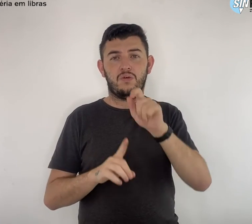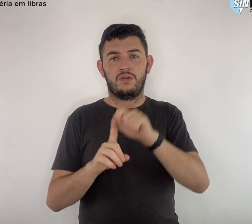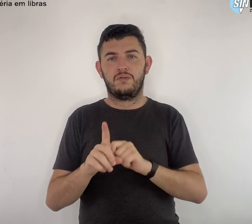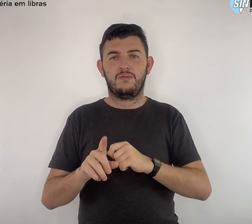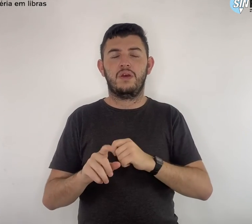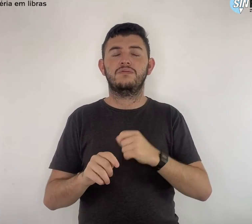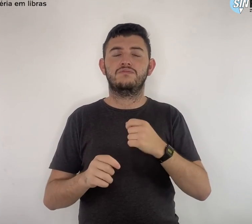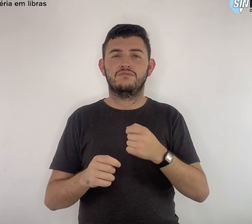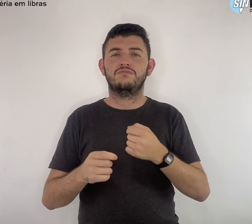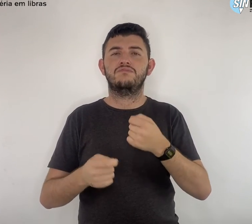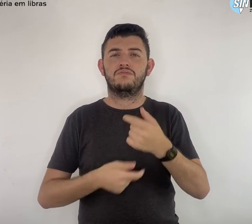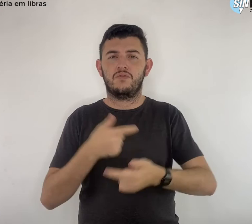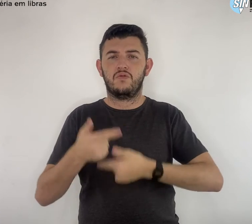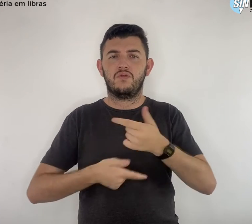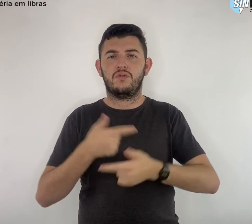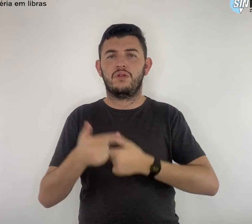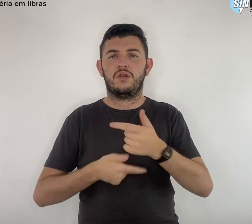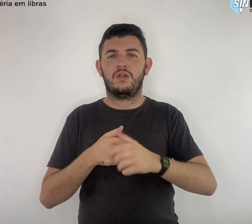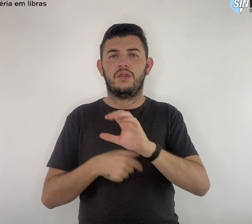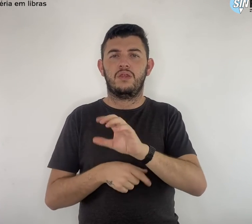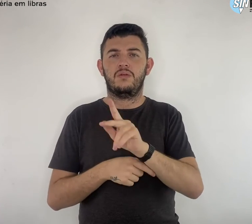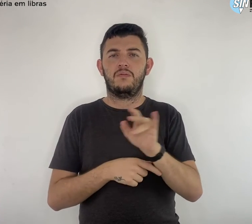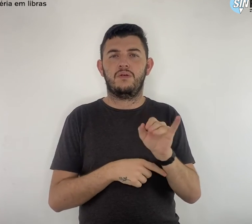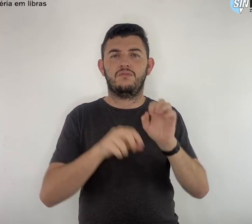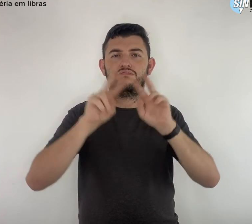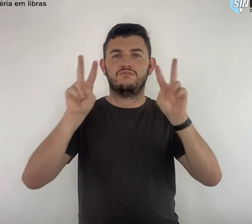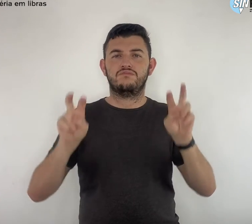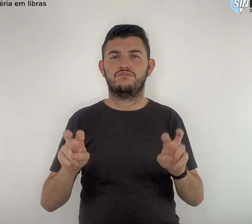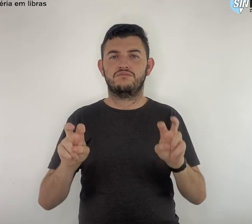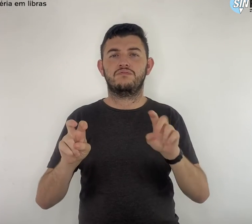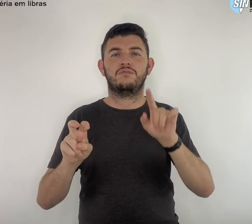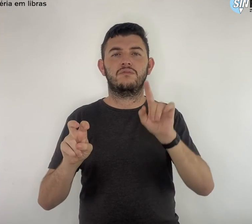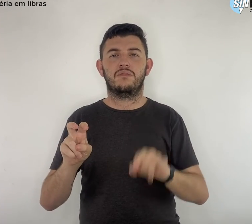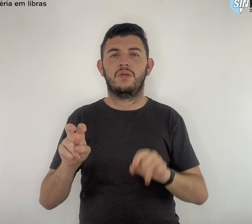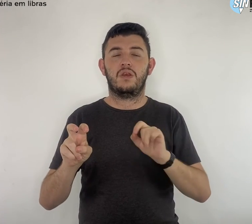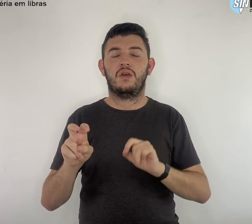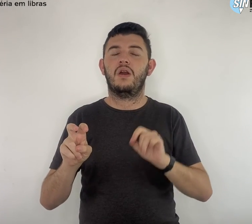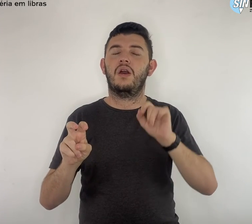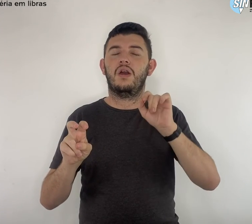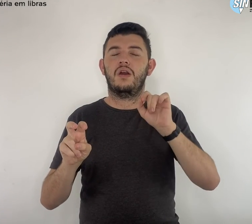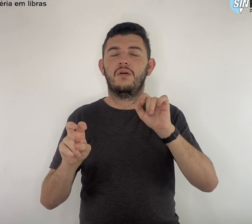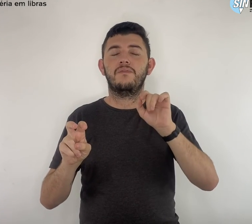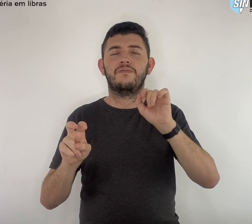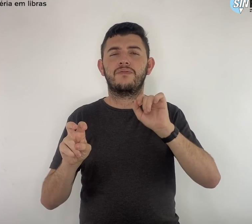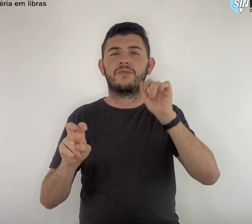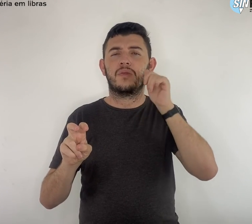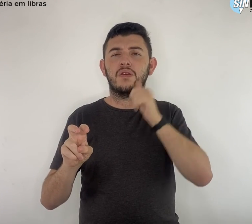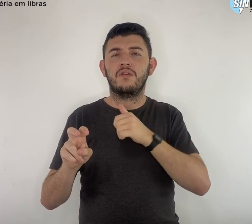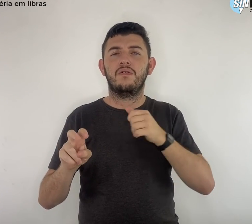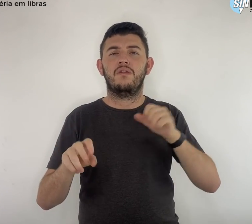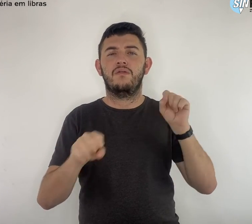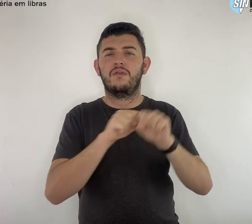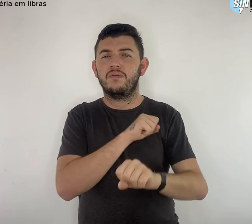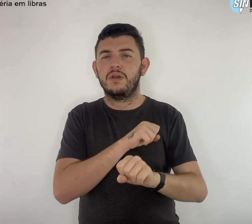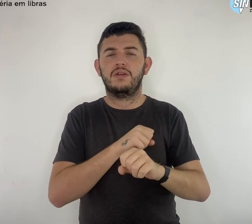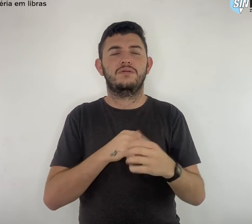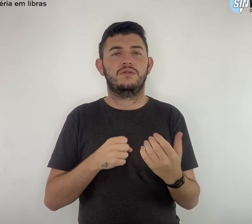Durante 11 meses de funcionamento, a CPI do feminicídio analisou 90